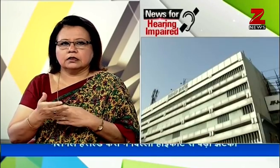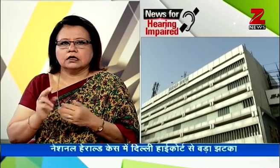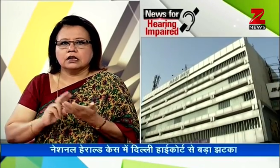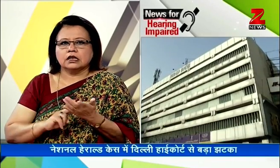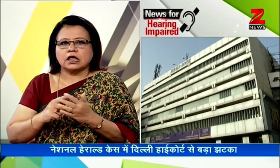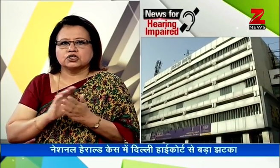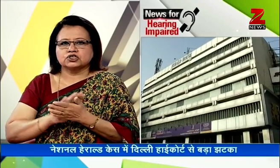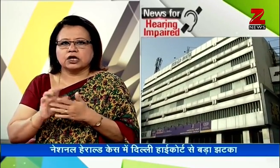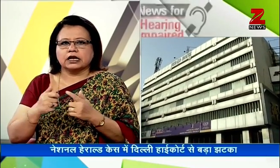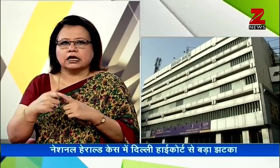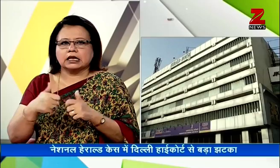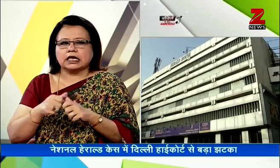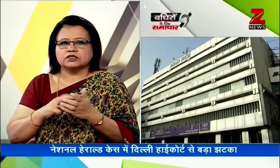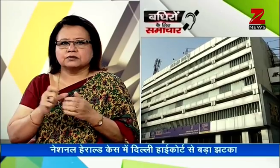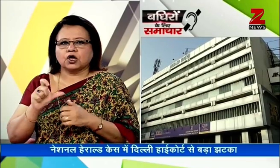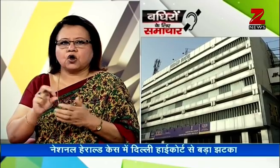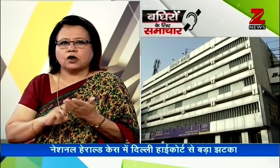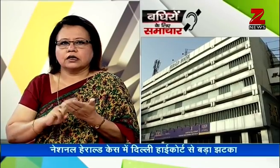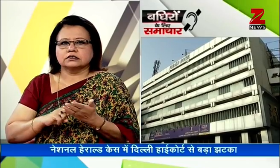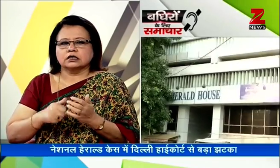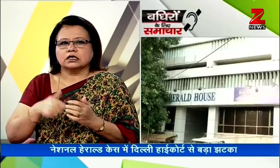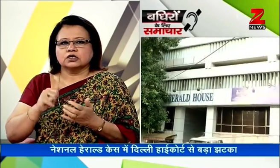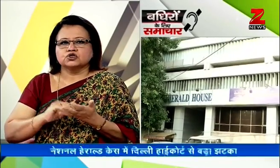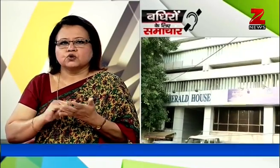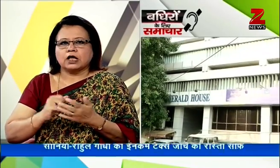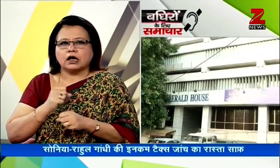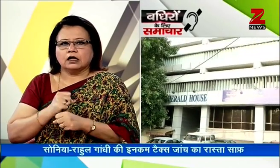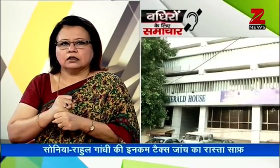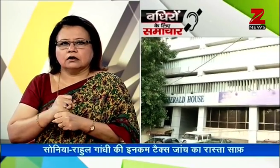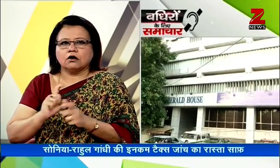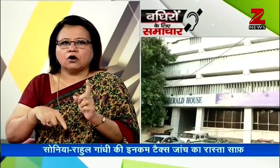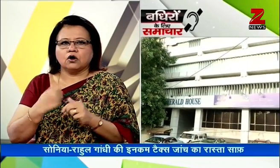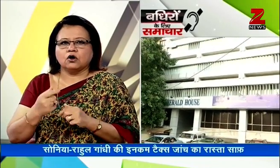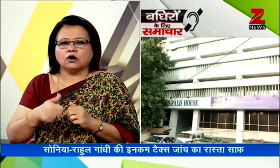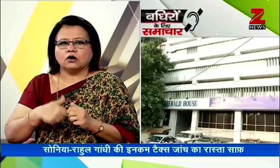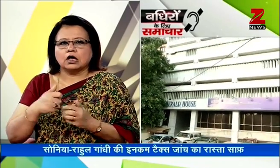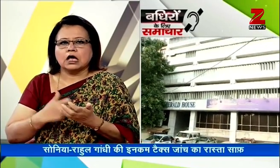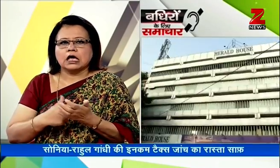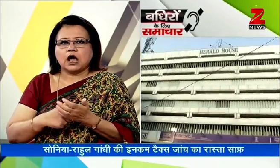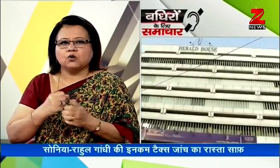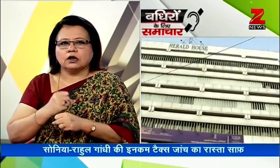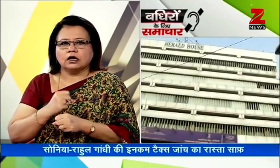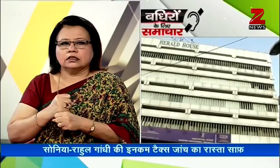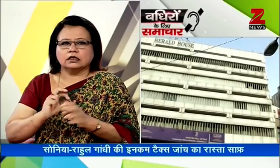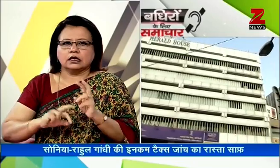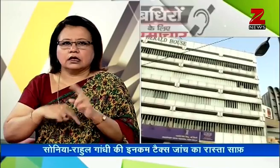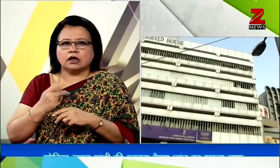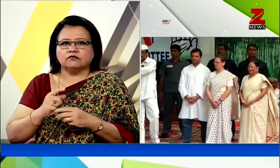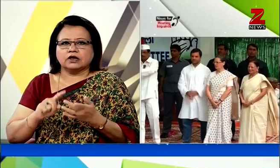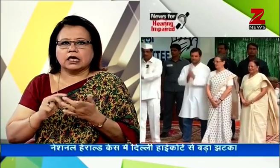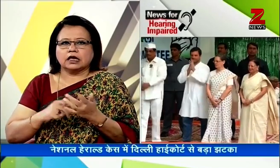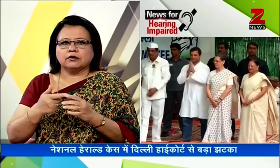बाद नेशनल हेरल्ड केस में कांग्रेस अध्यक्ष सोनिया गांधी और उपाध्यक्ष राहुल गांधी के